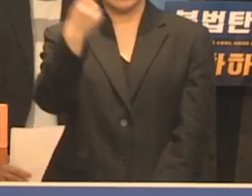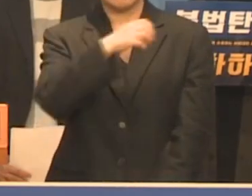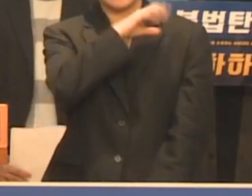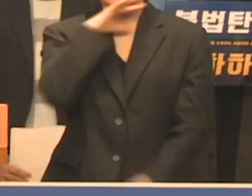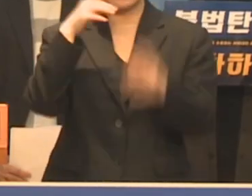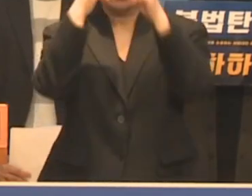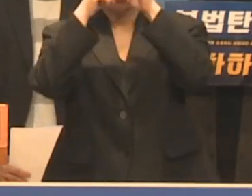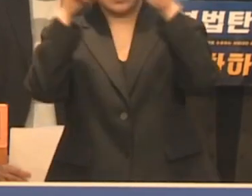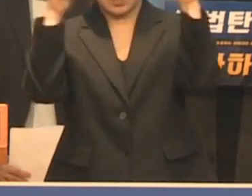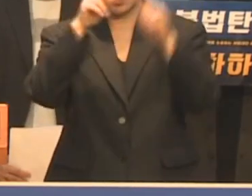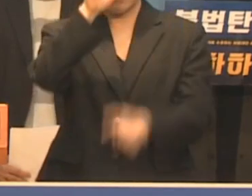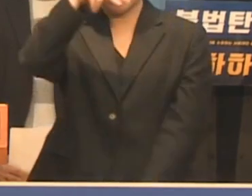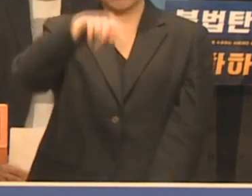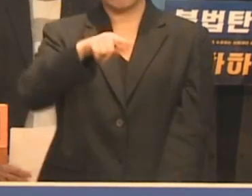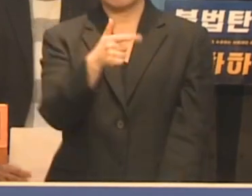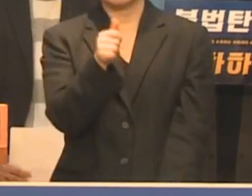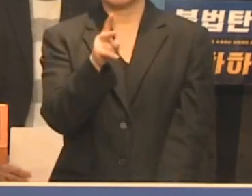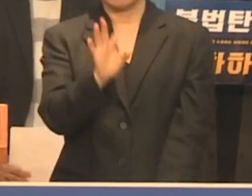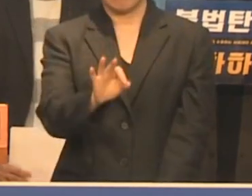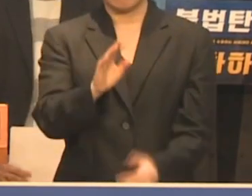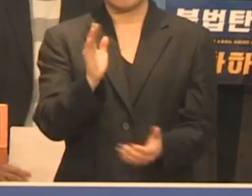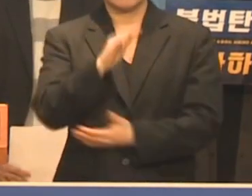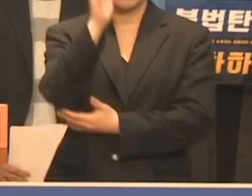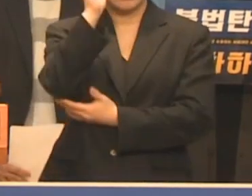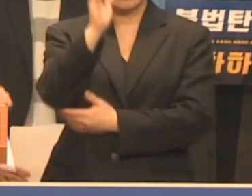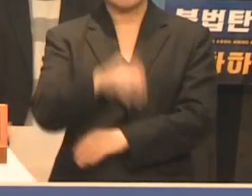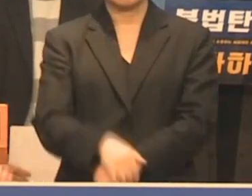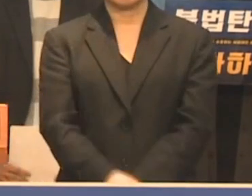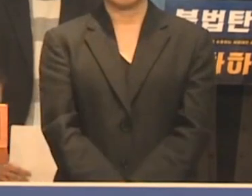연세대학교 박준영 하우국께서 이어 발언하시겠습니다.